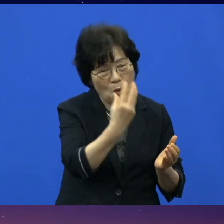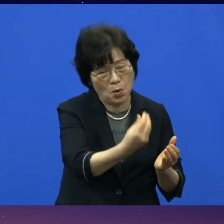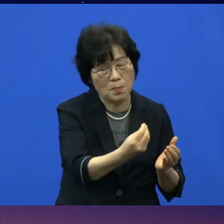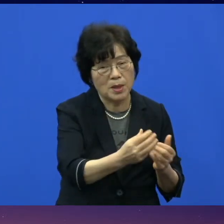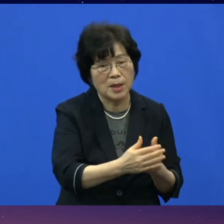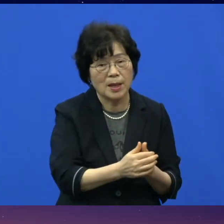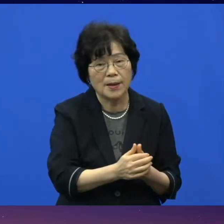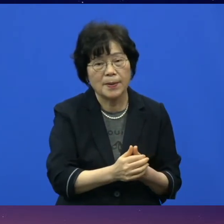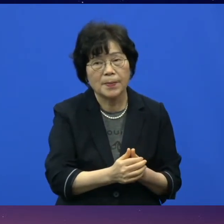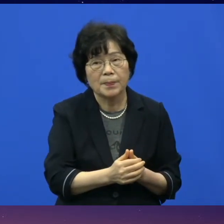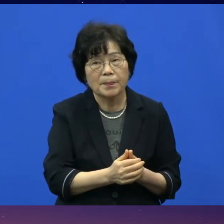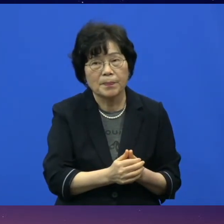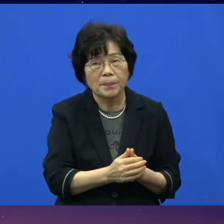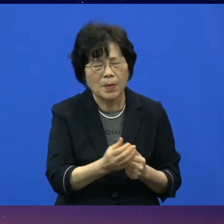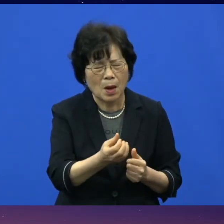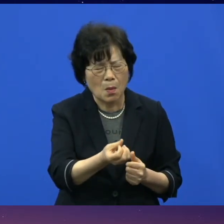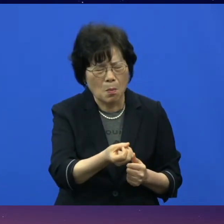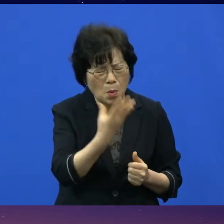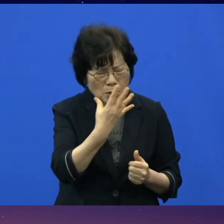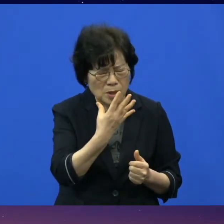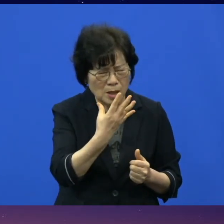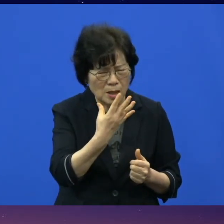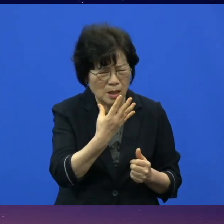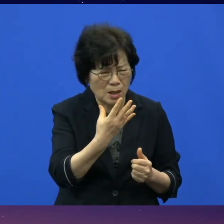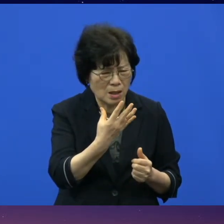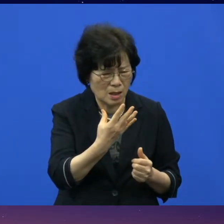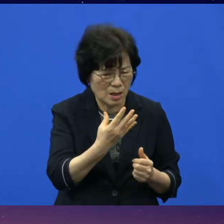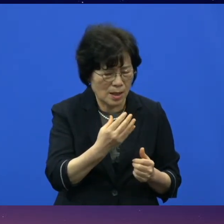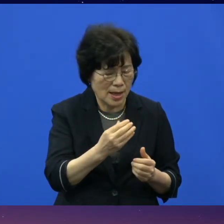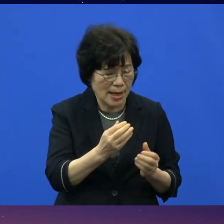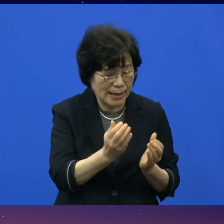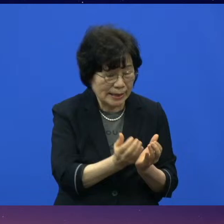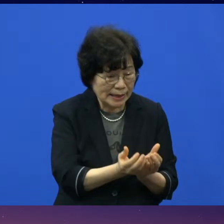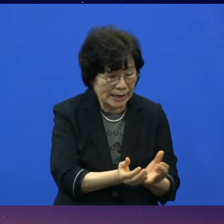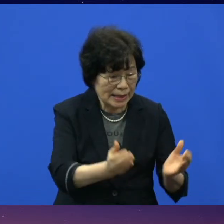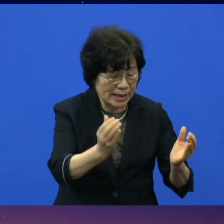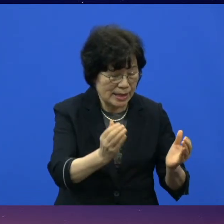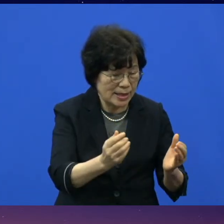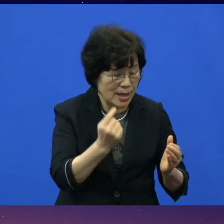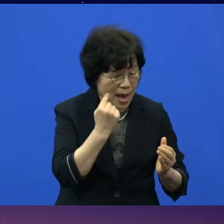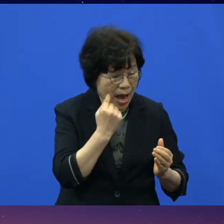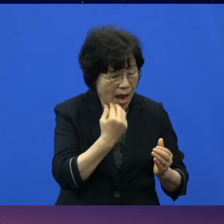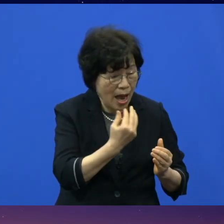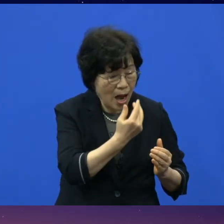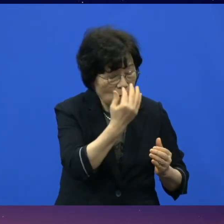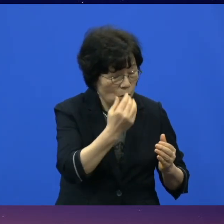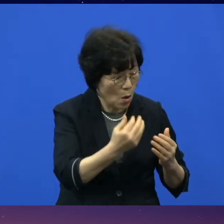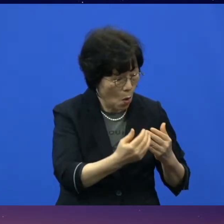어떻게 그렇게 못생기고 투박한 그릇인데 그렇게 아름다운 빛이 새어나올까?